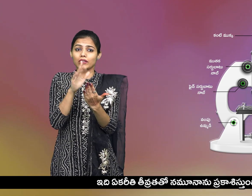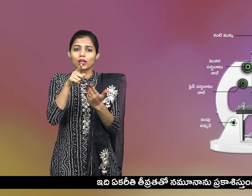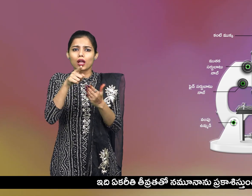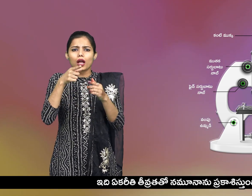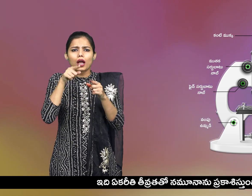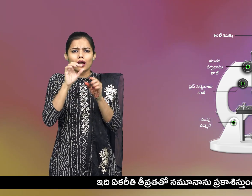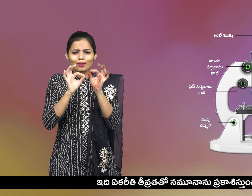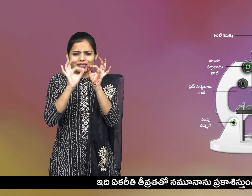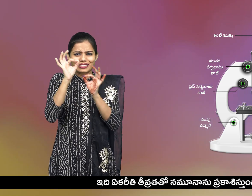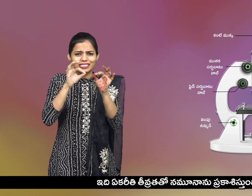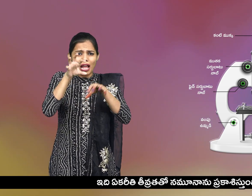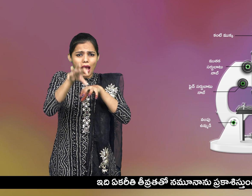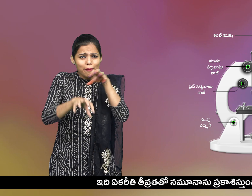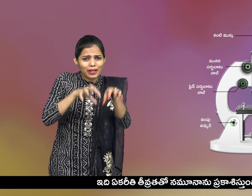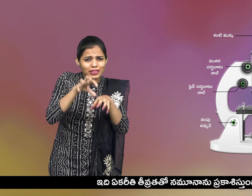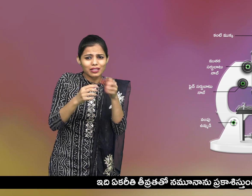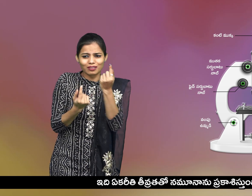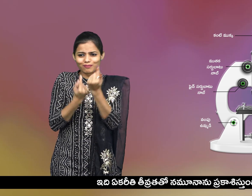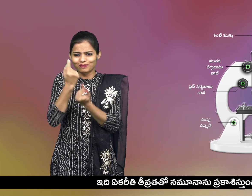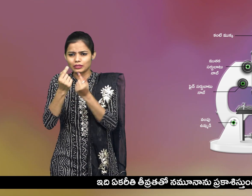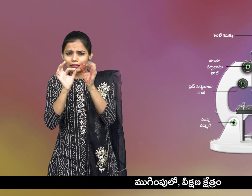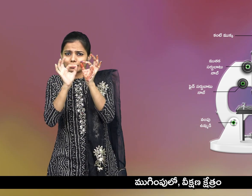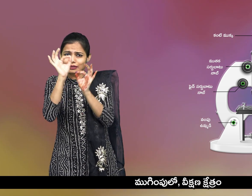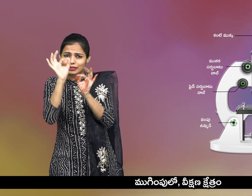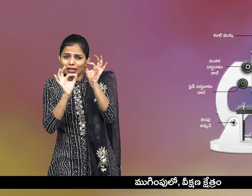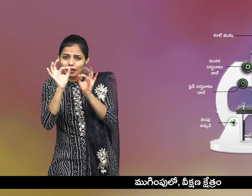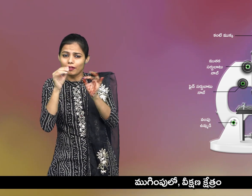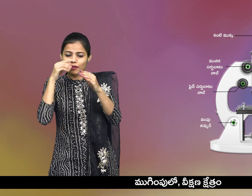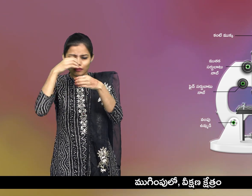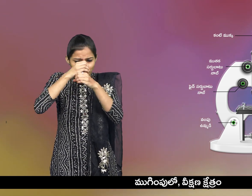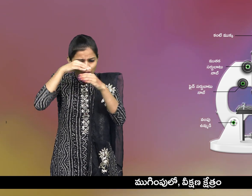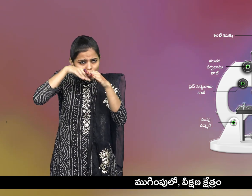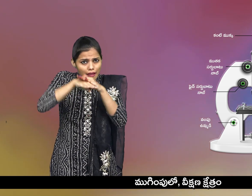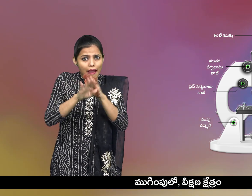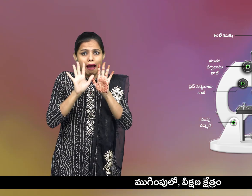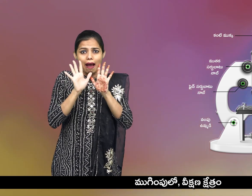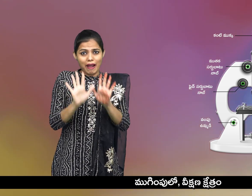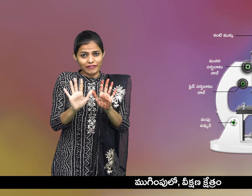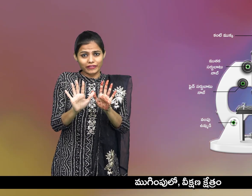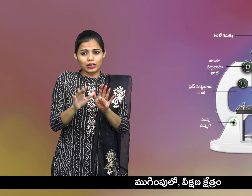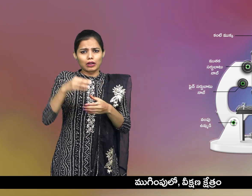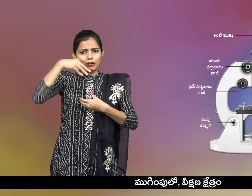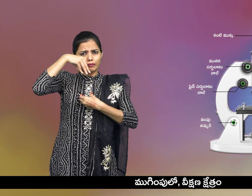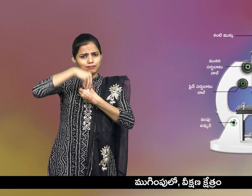తీవ్రతతో నమూనాను ప్రకాశిస్తుంది. ముగింపులో వీక్షణ క్షేత్రం.